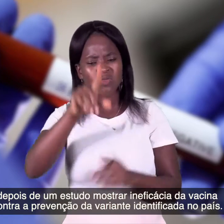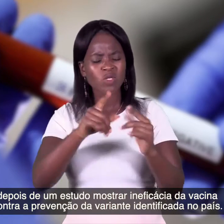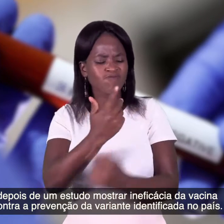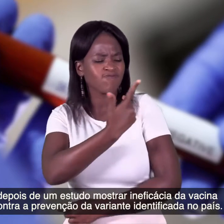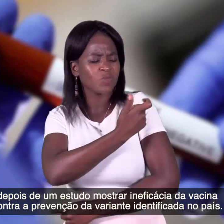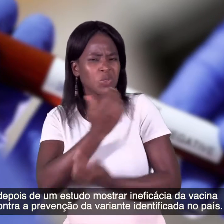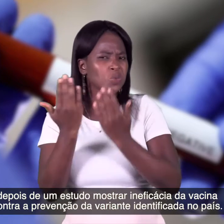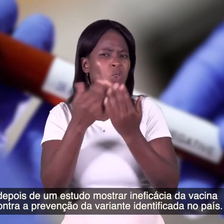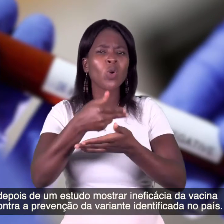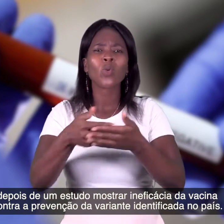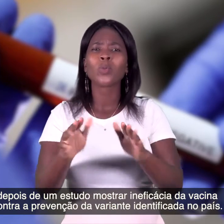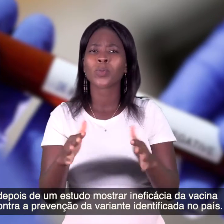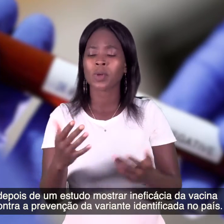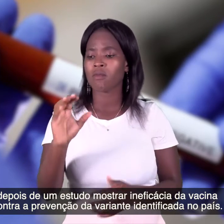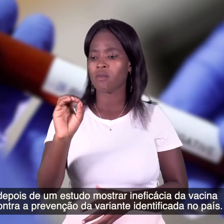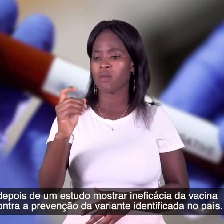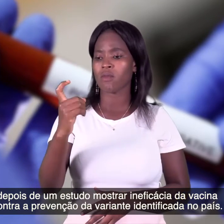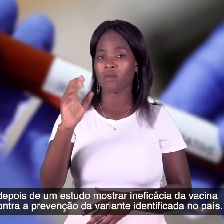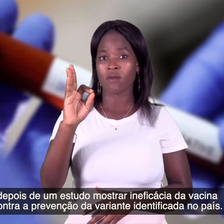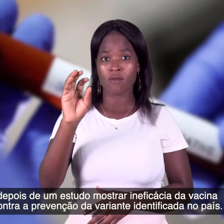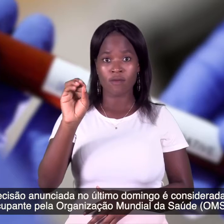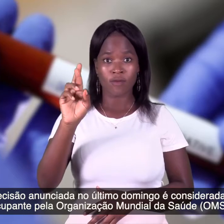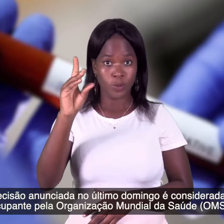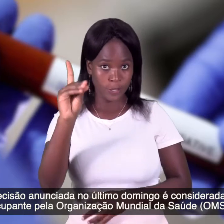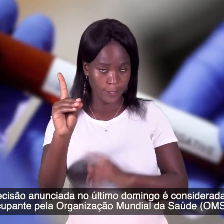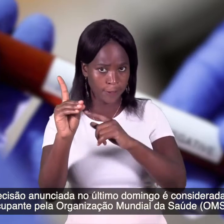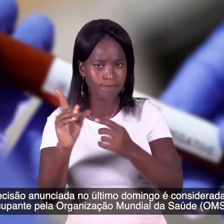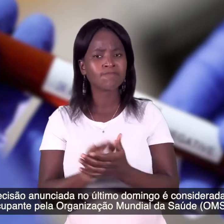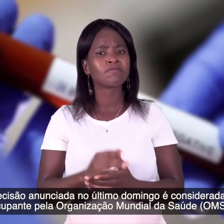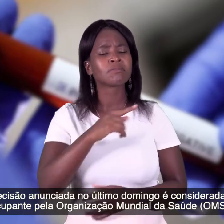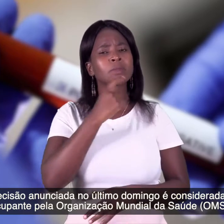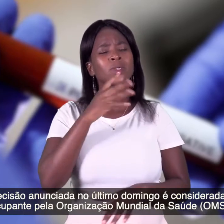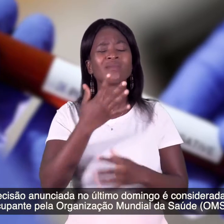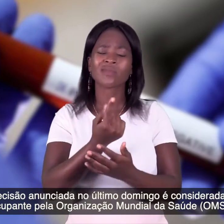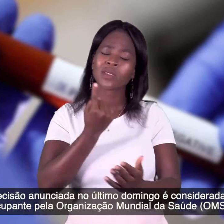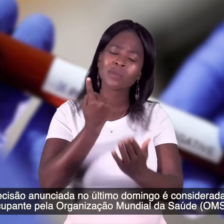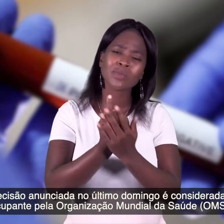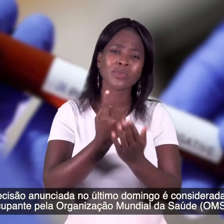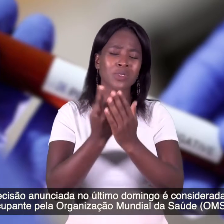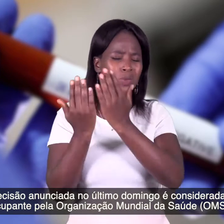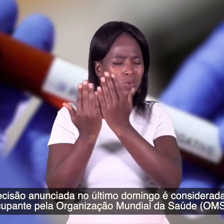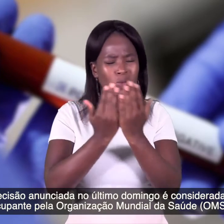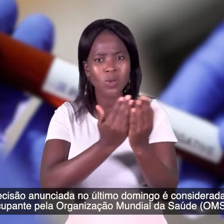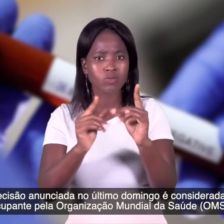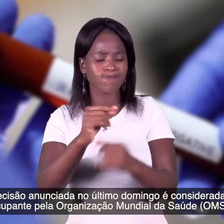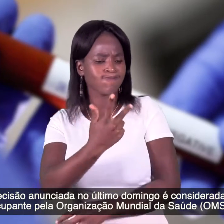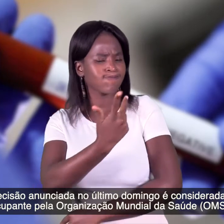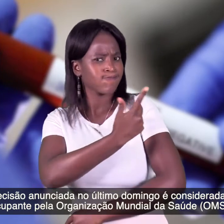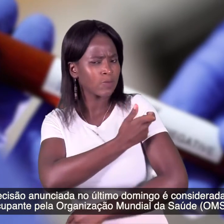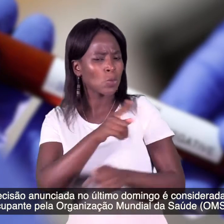a prevenção da variante identificada no país. A decisão anunciada no último domingo é considerada preocupante pela OMS.